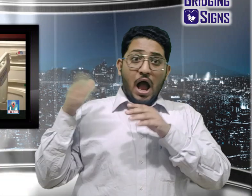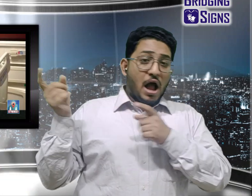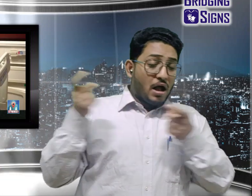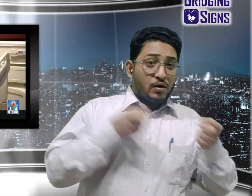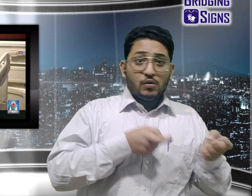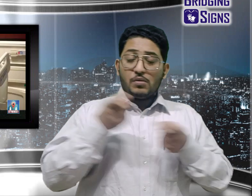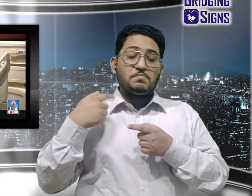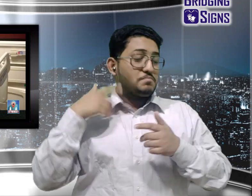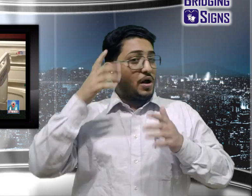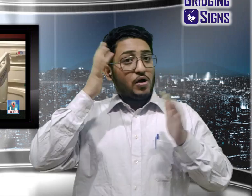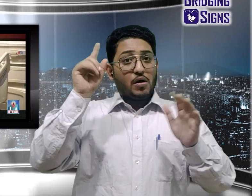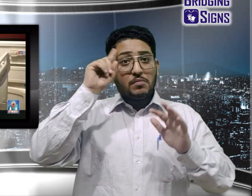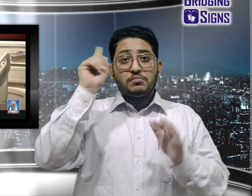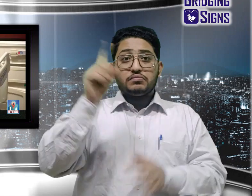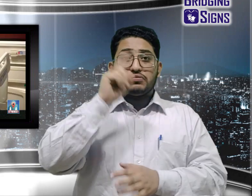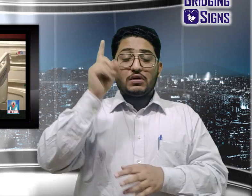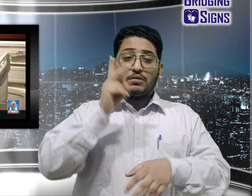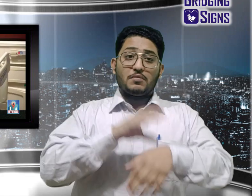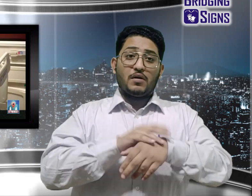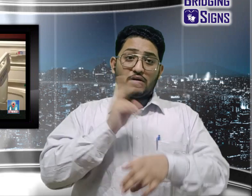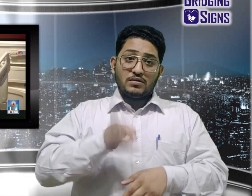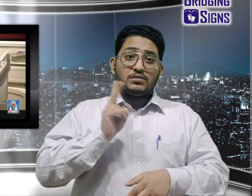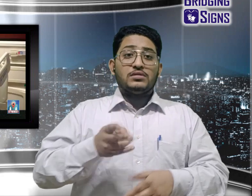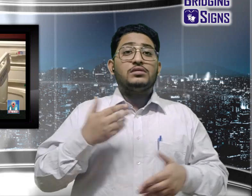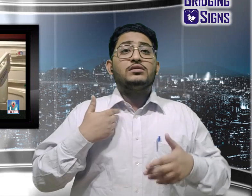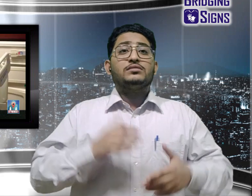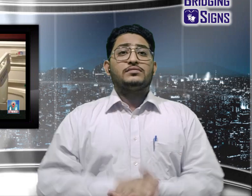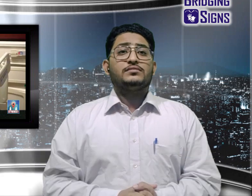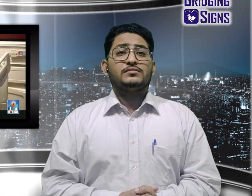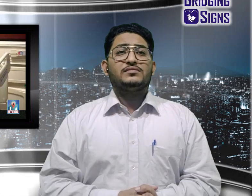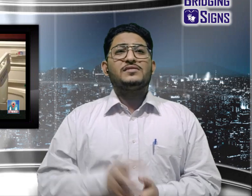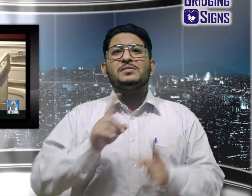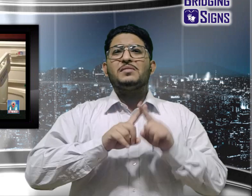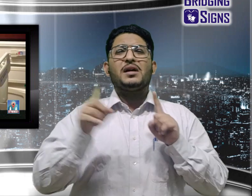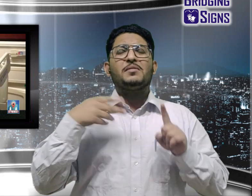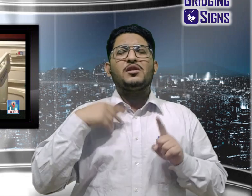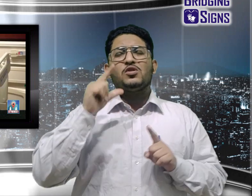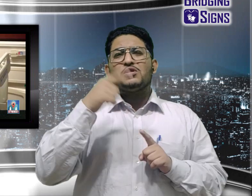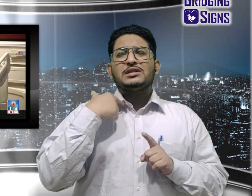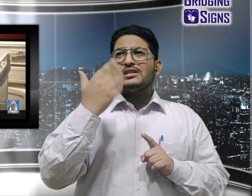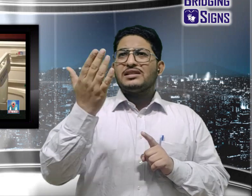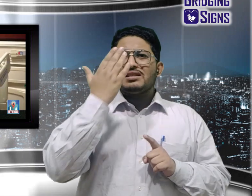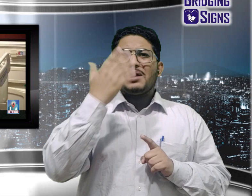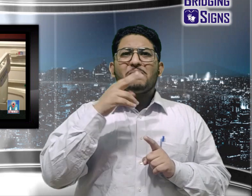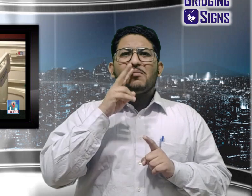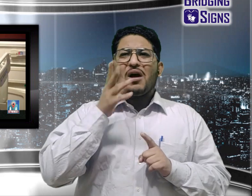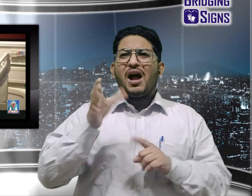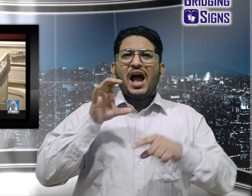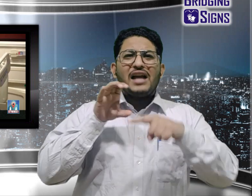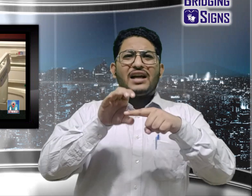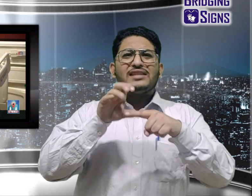मैं उसके बाद क्या हुआ है। ये केस मेरी नज़र में बिल्कुल बेबुनियाद